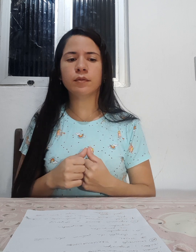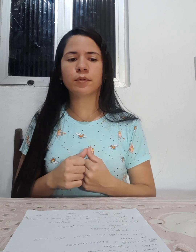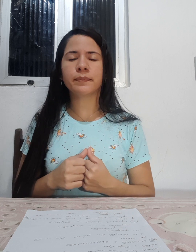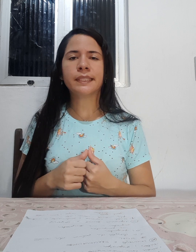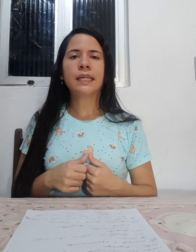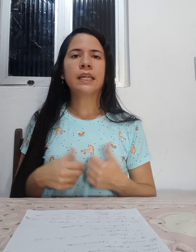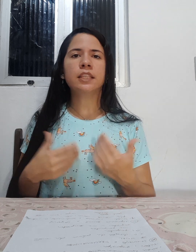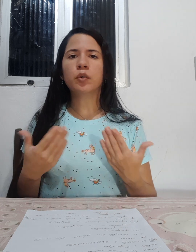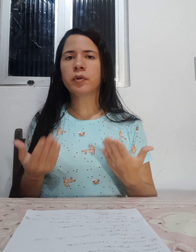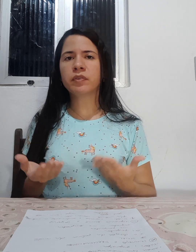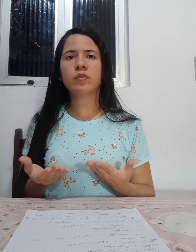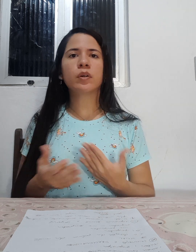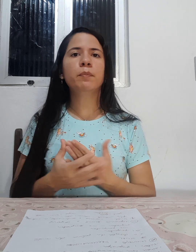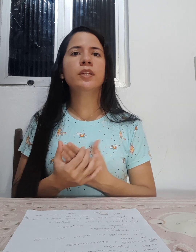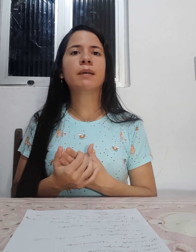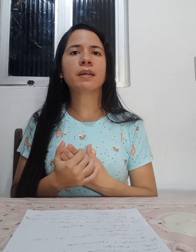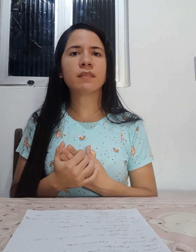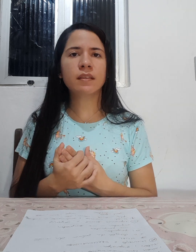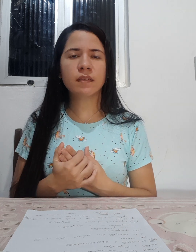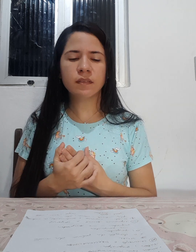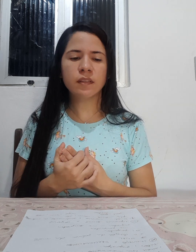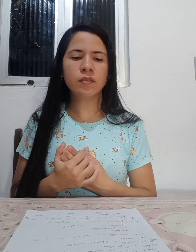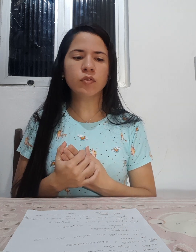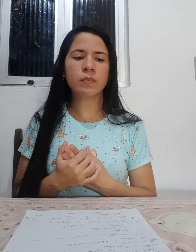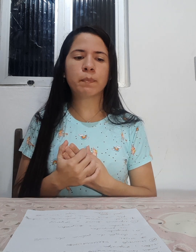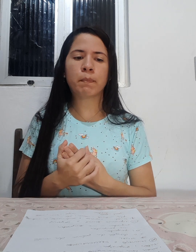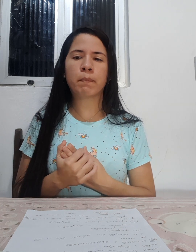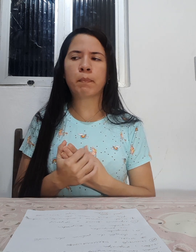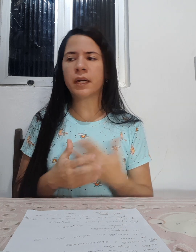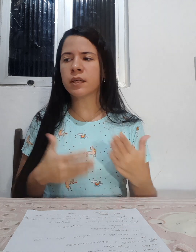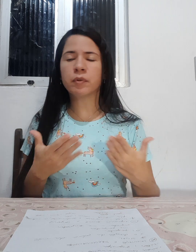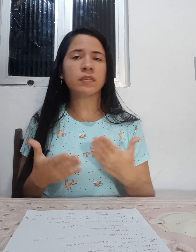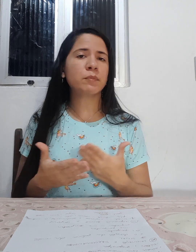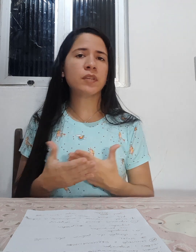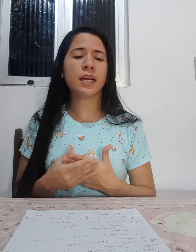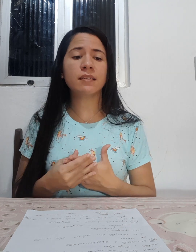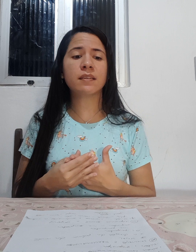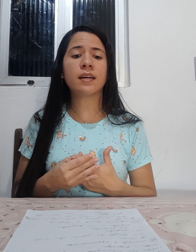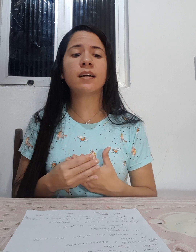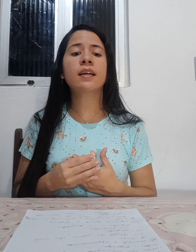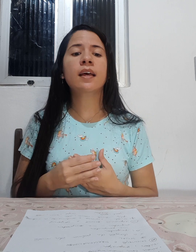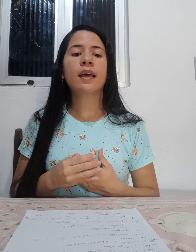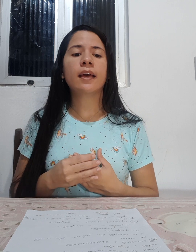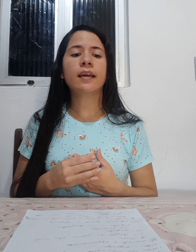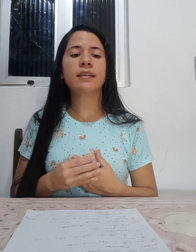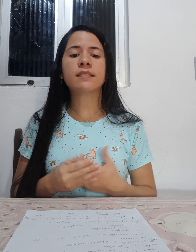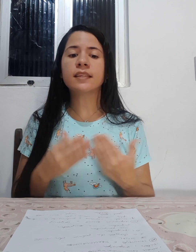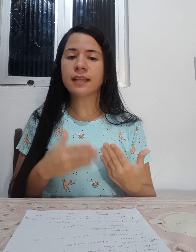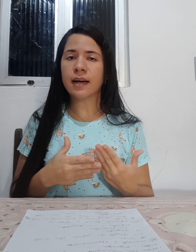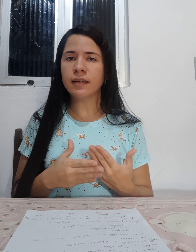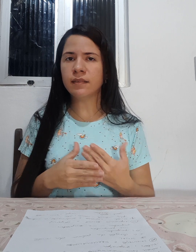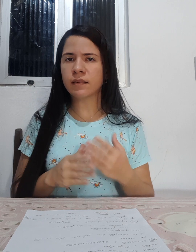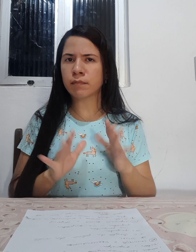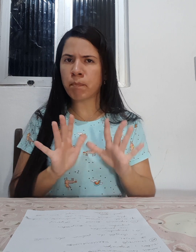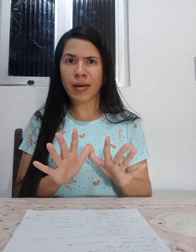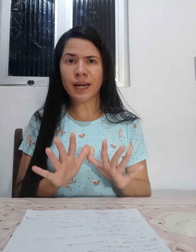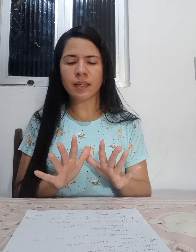movimento. Então, o professor ele poderá passar exercícios para que possamos realizar sinais